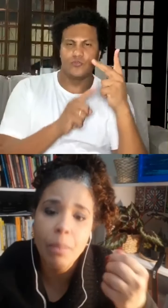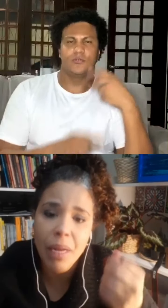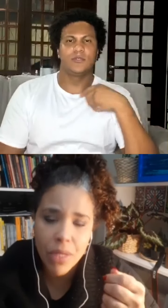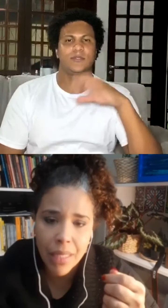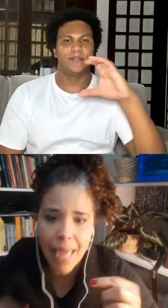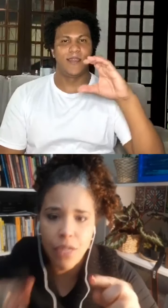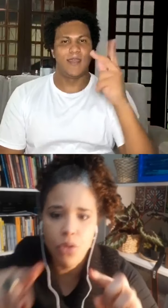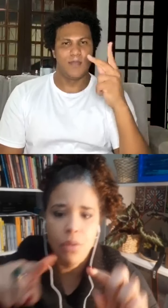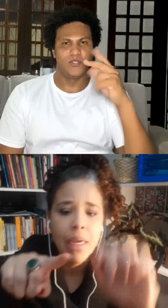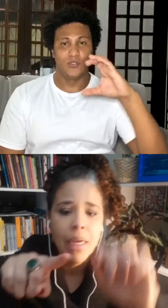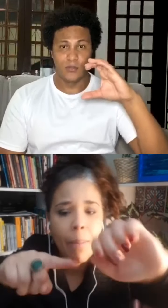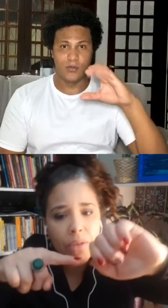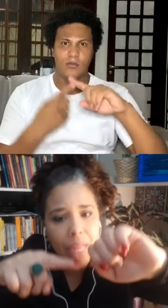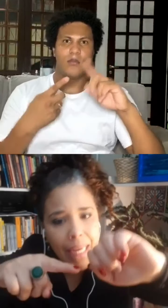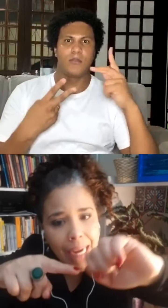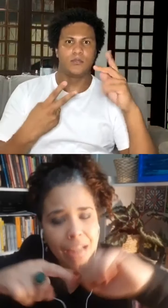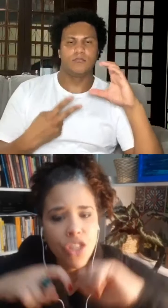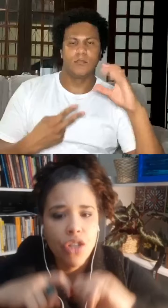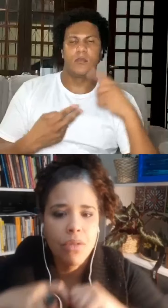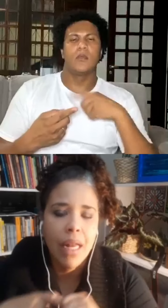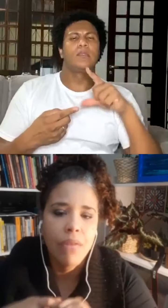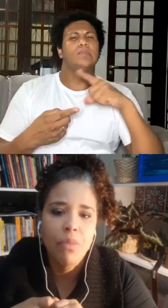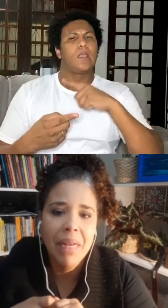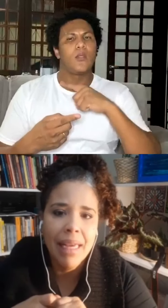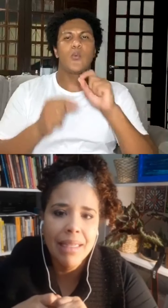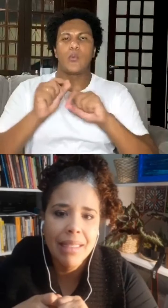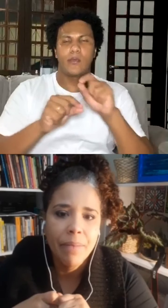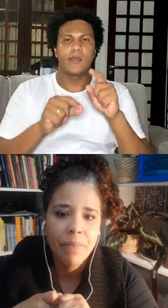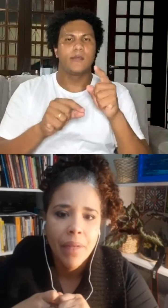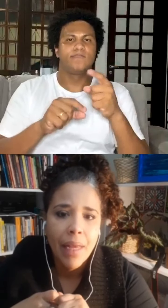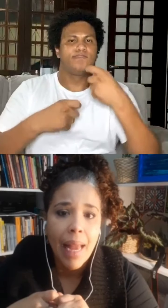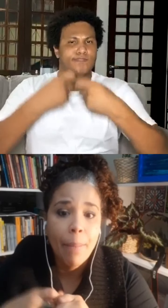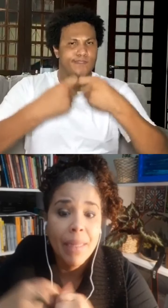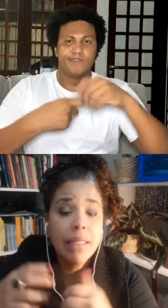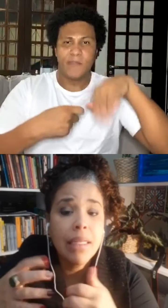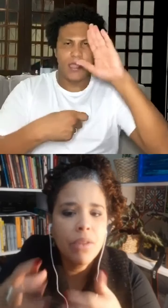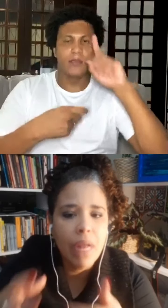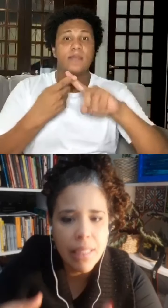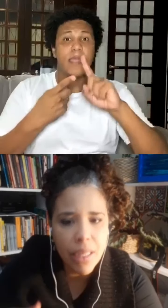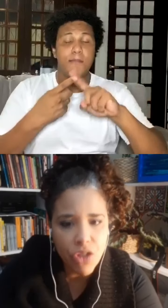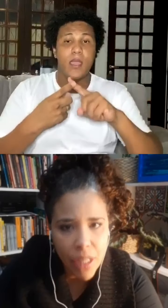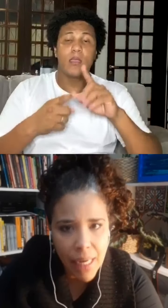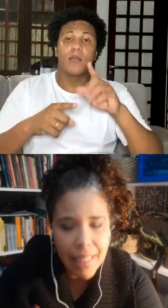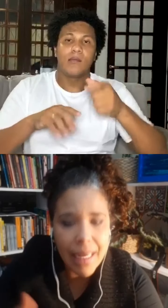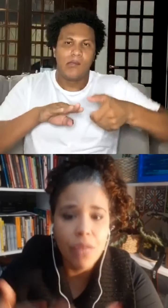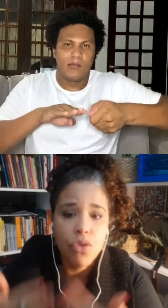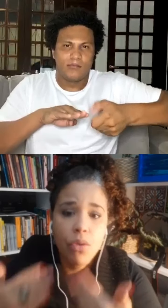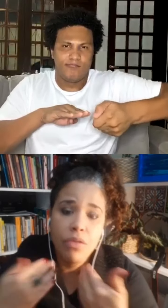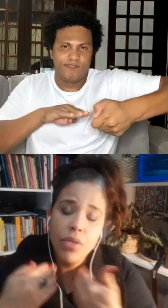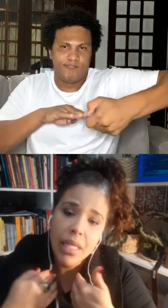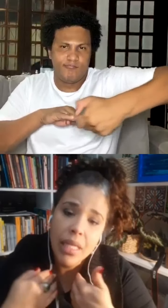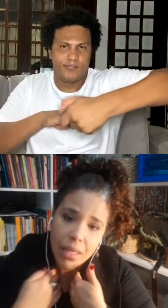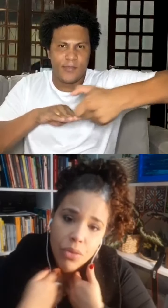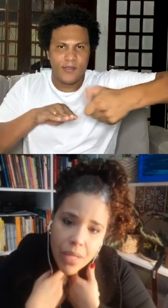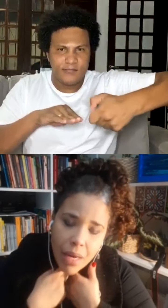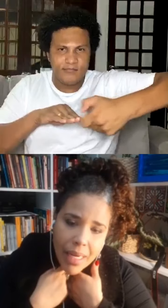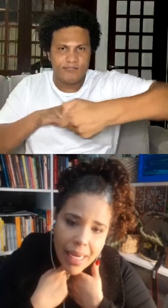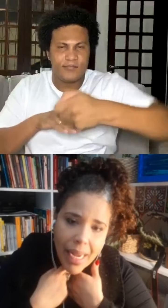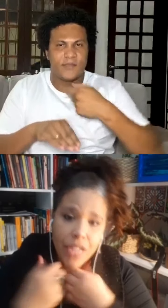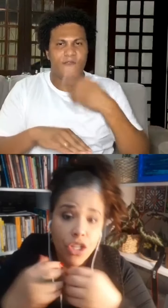pelo sexo, pelos alicates no salão de beleza. É preciso que eles sejam esterilizados ou que você tenha o